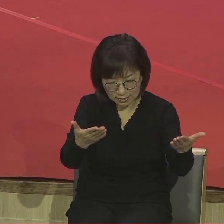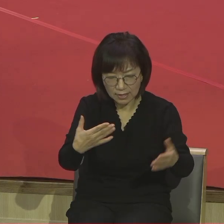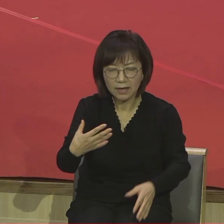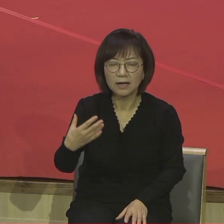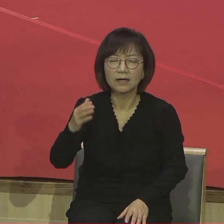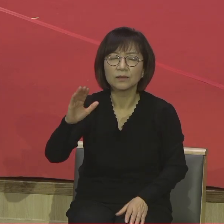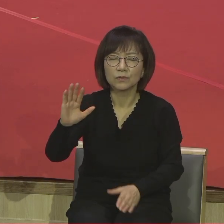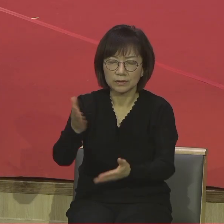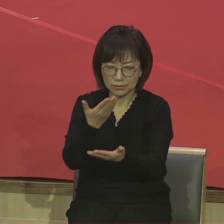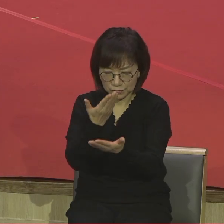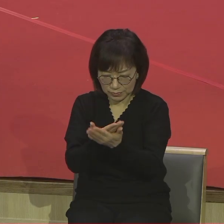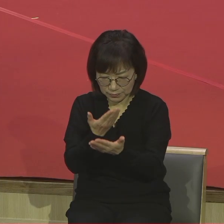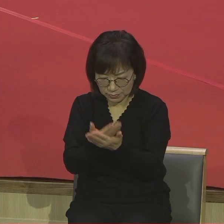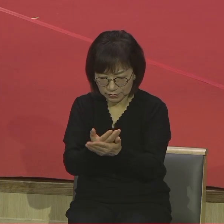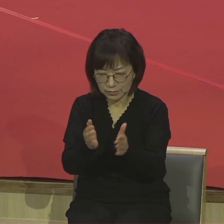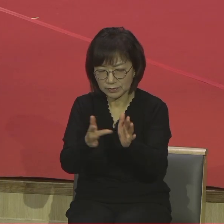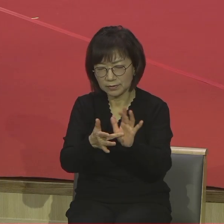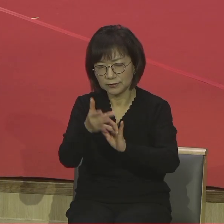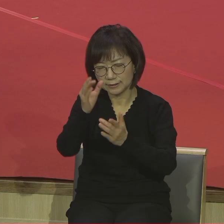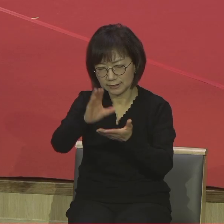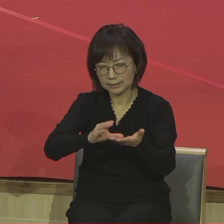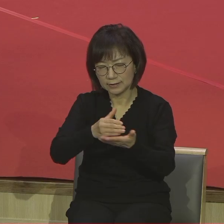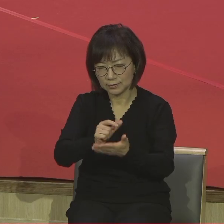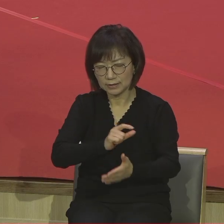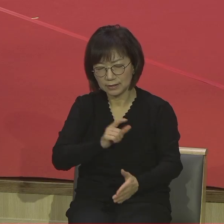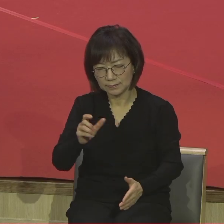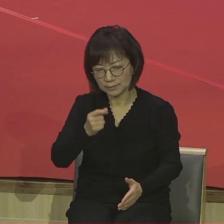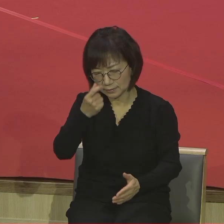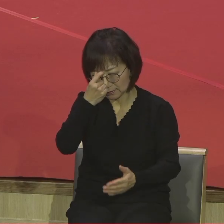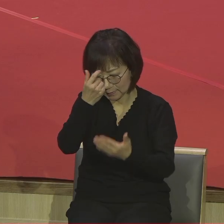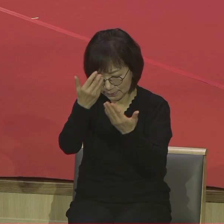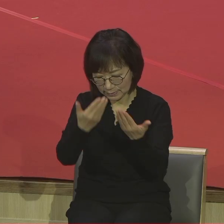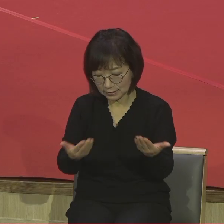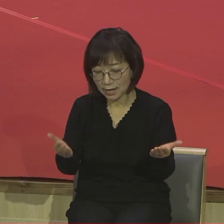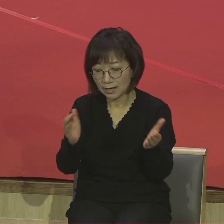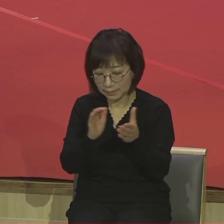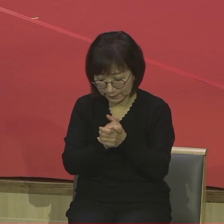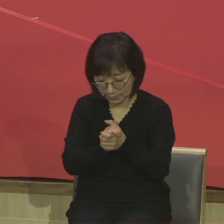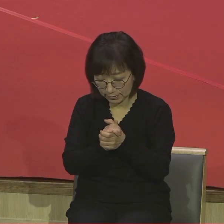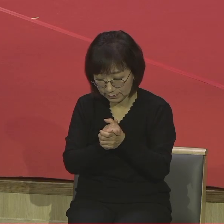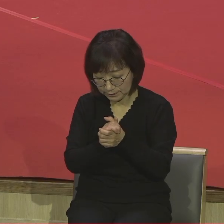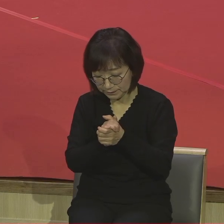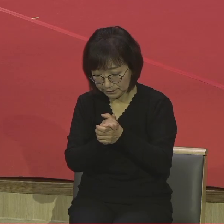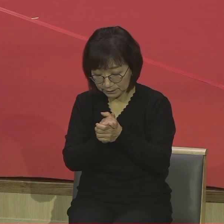주옵소서. 예수의 이름 받들어 기도합니다. 아멘.